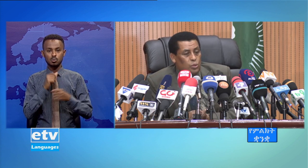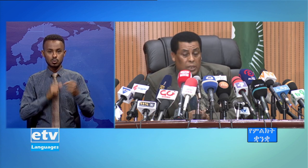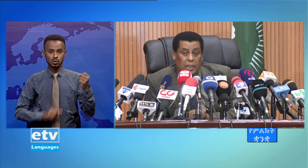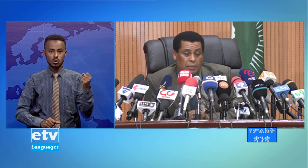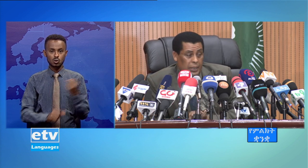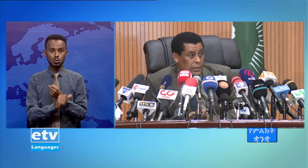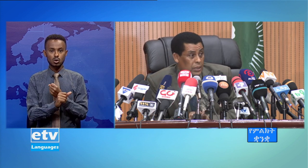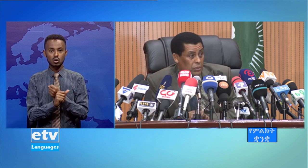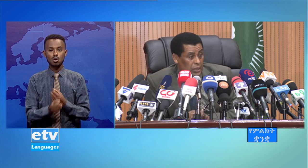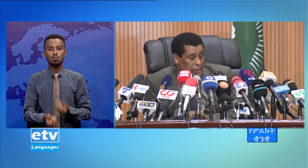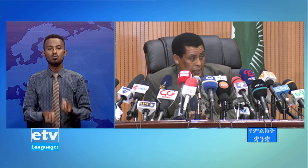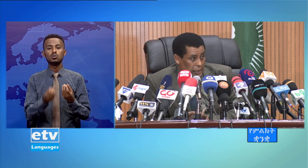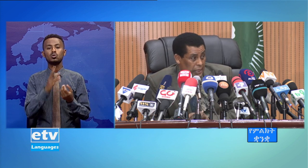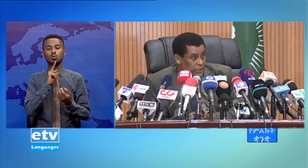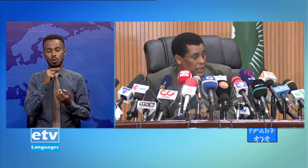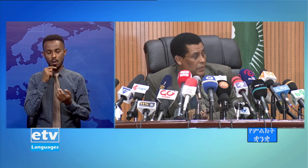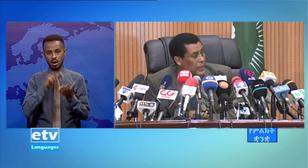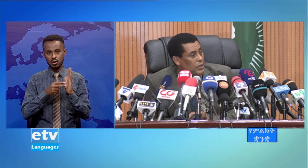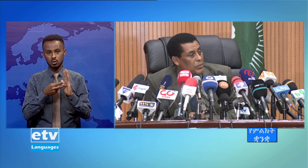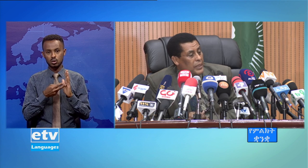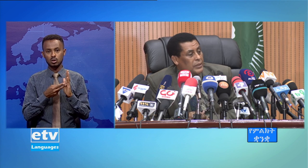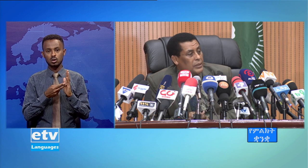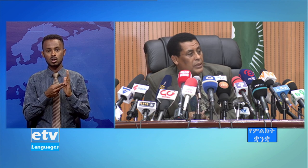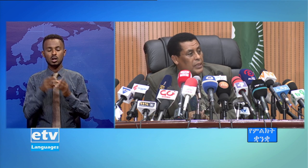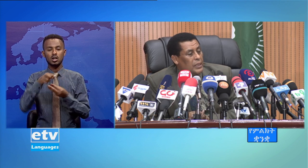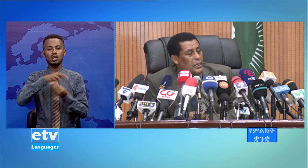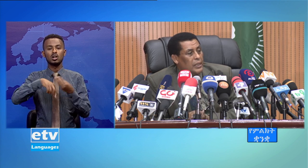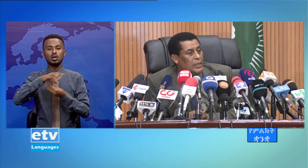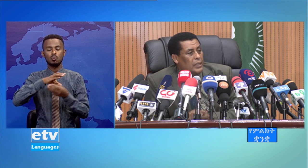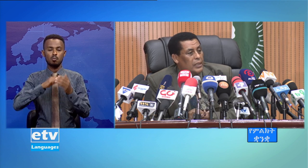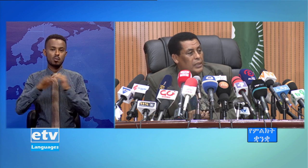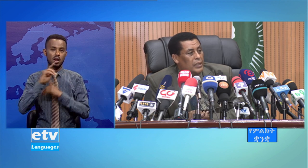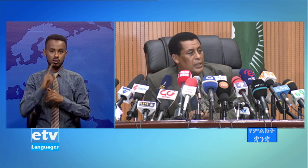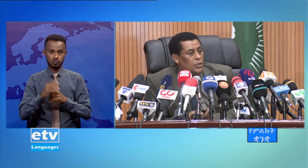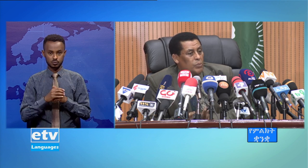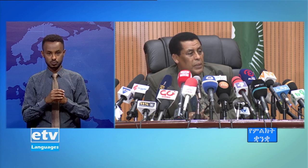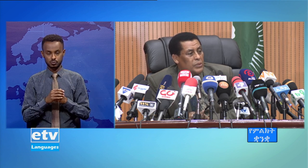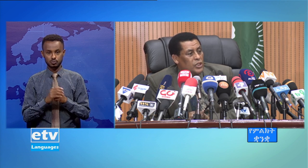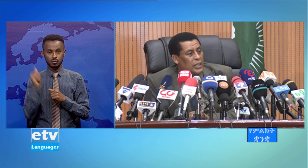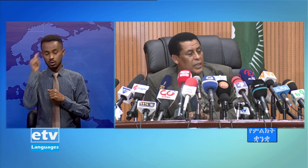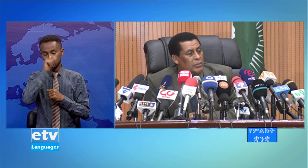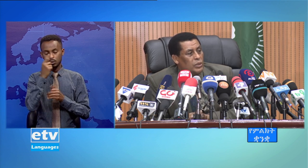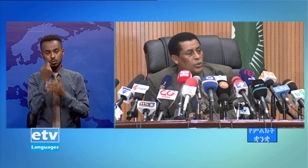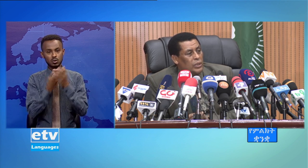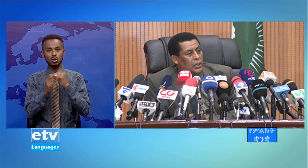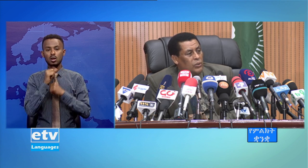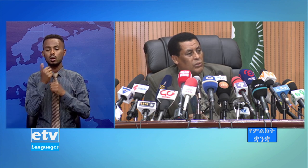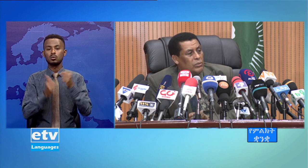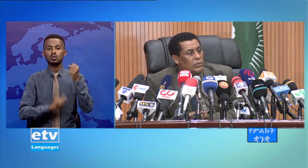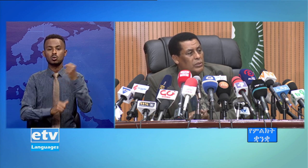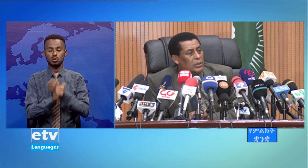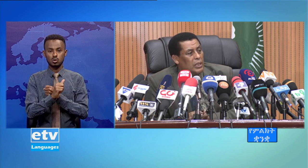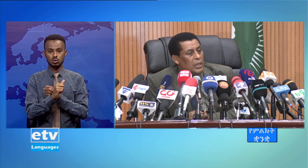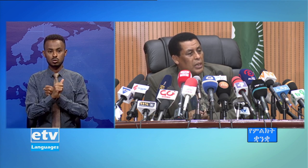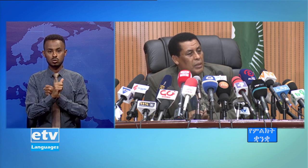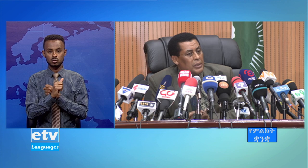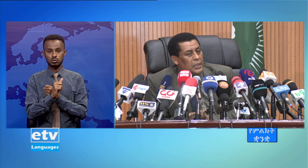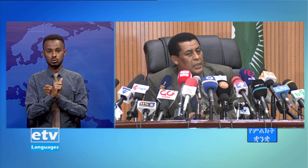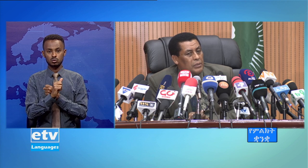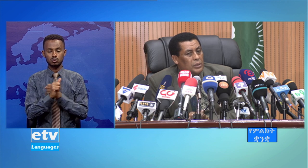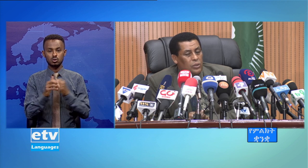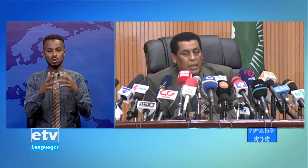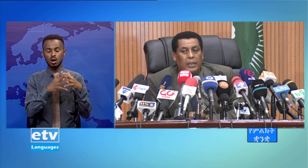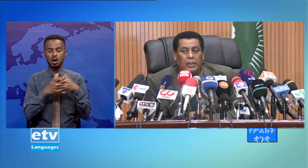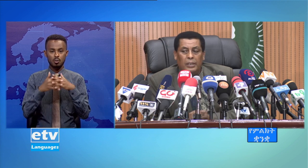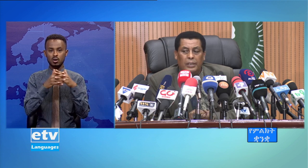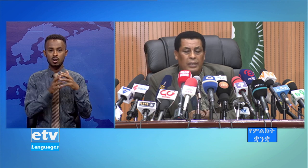የምንጎዳው ብዙ ነን ለማለት ነው። ከሪጂናል በላይ ነው ማለት ኢትዮጵያ ብቻዋን ለምትጎዳው